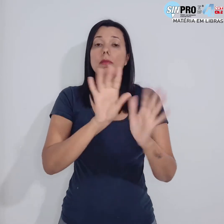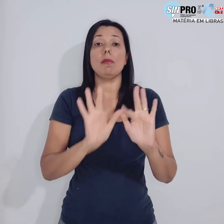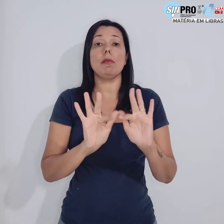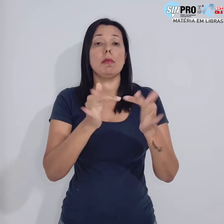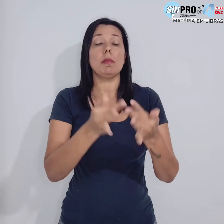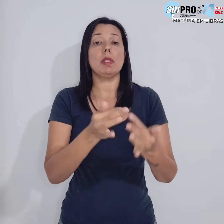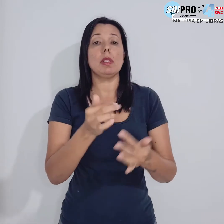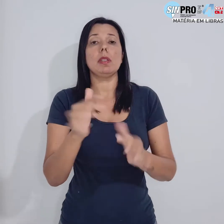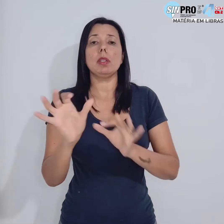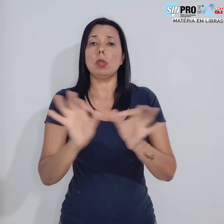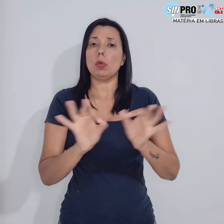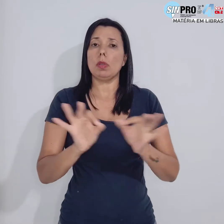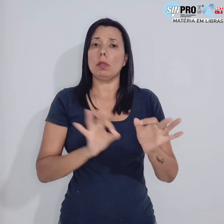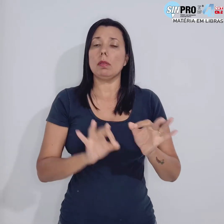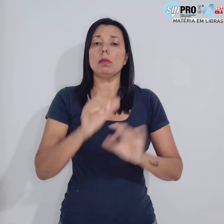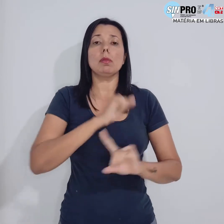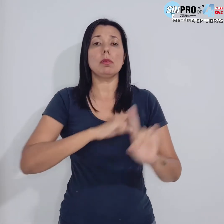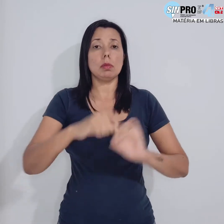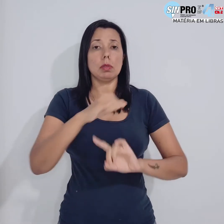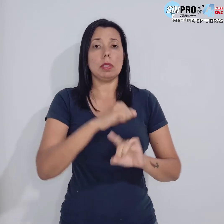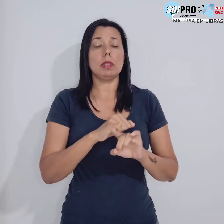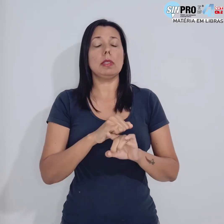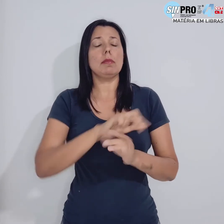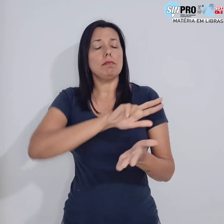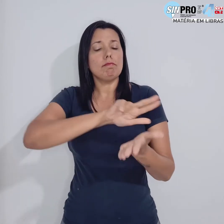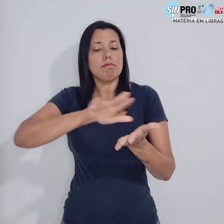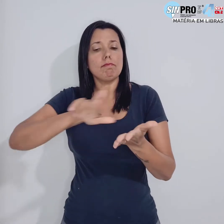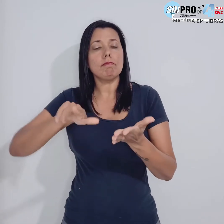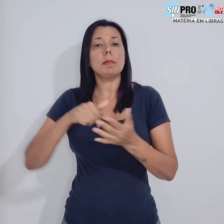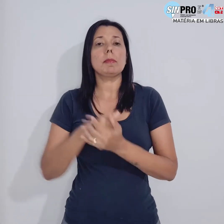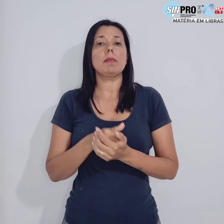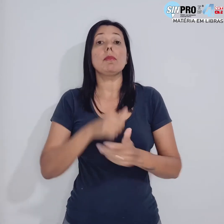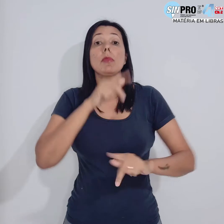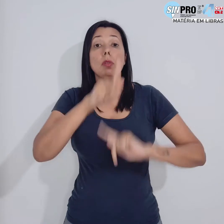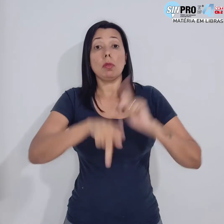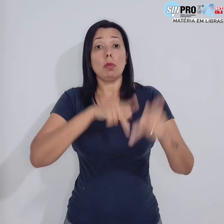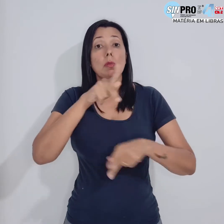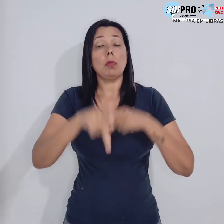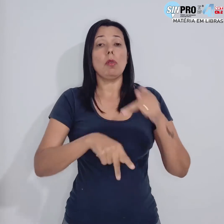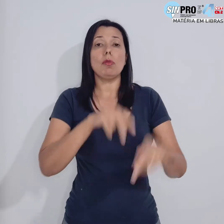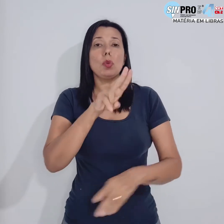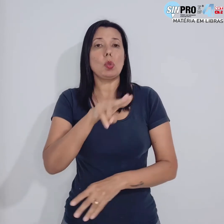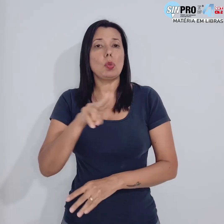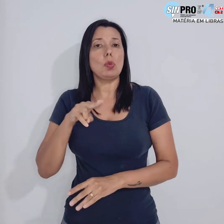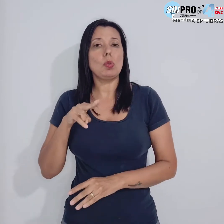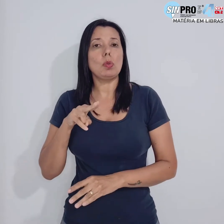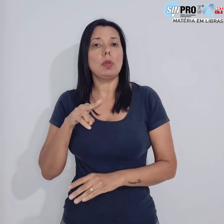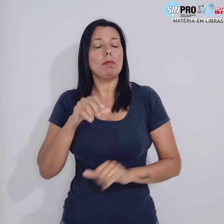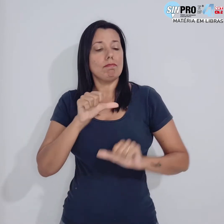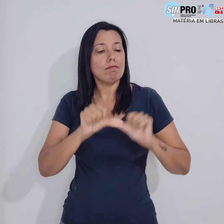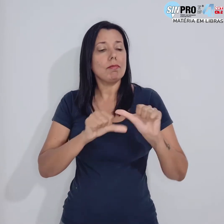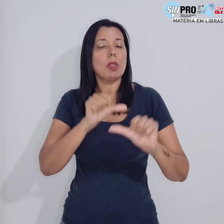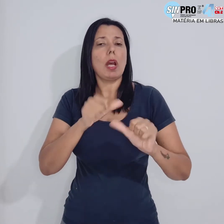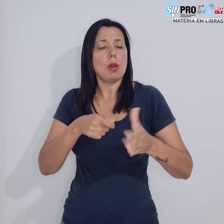famílias e organizações sociais milenares. Os povos nunca se resignaram,